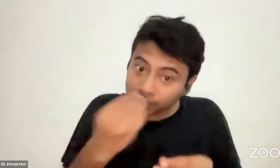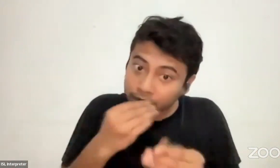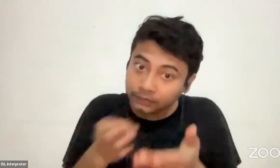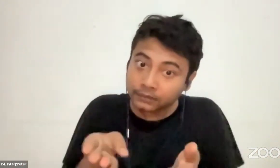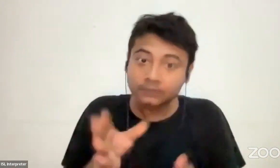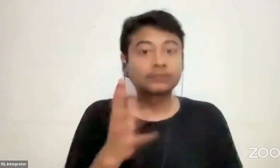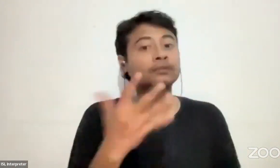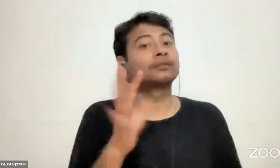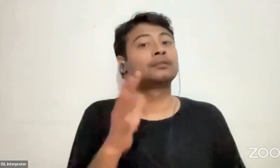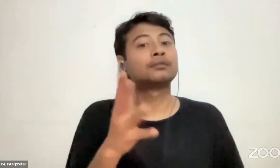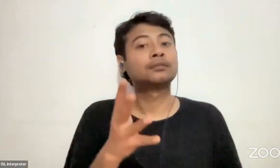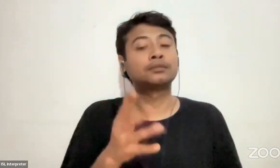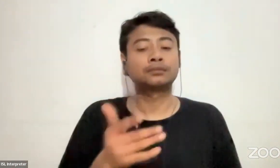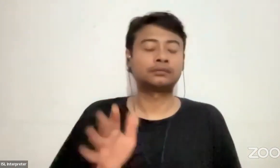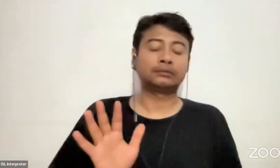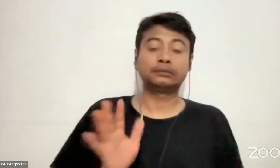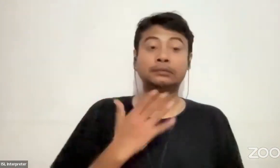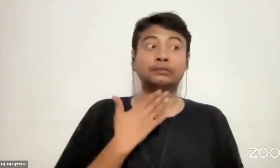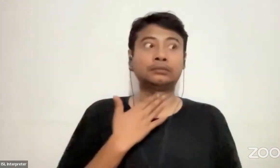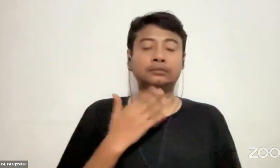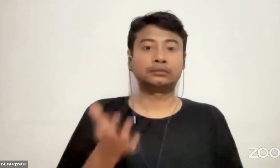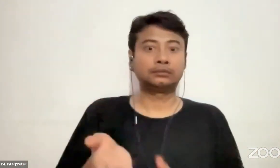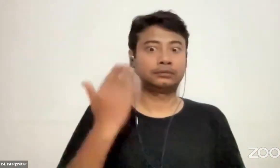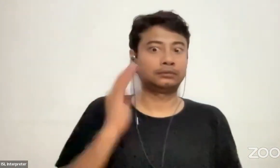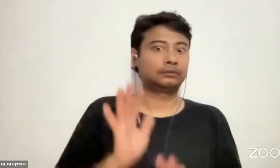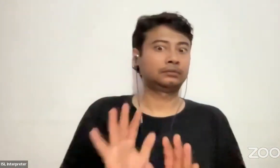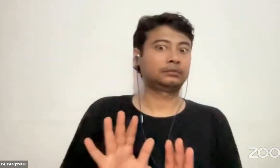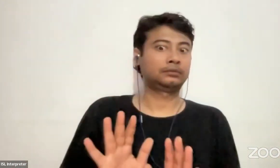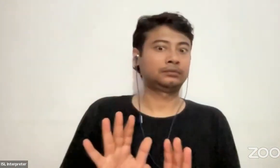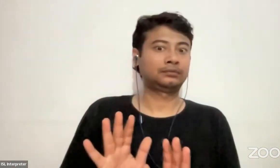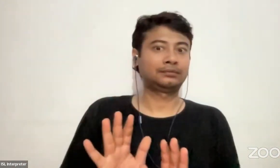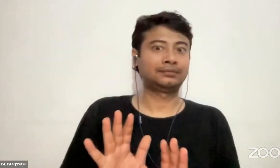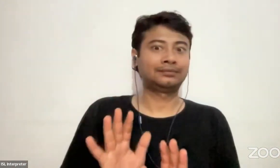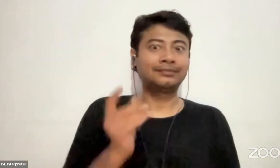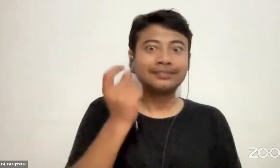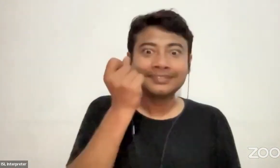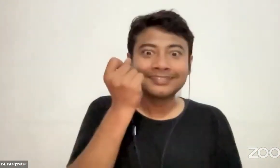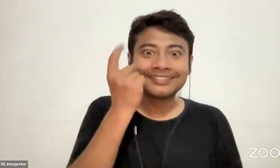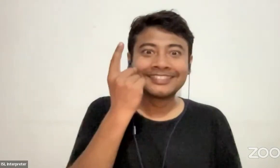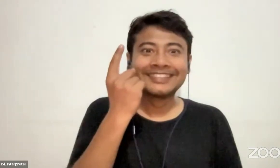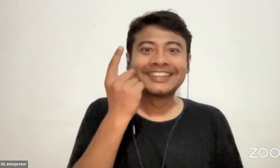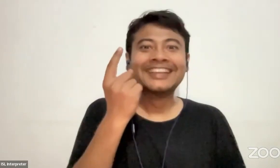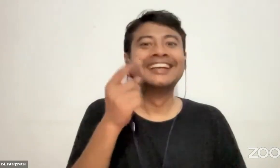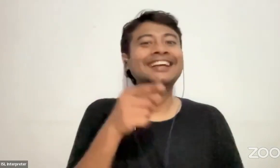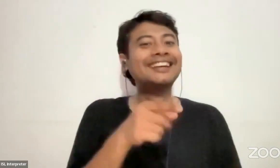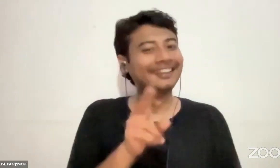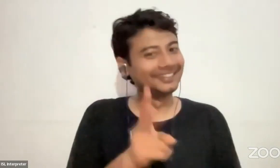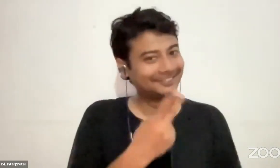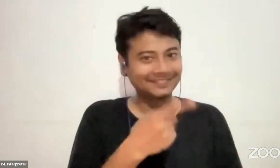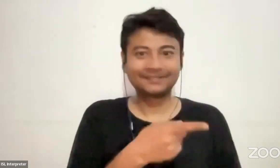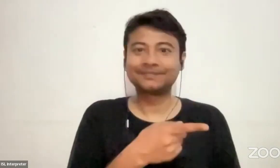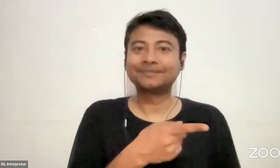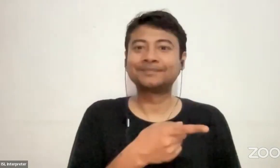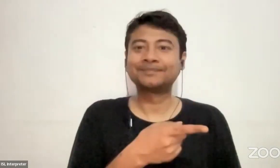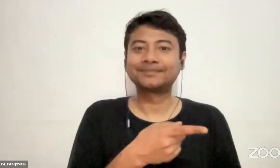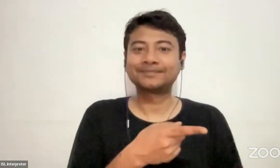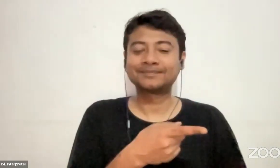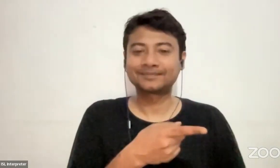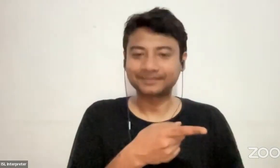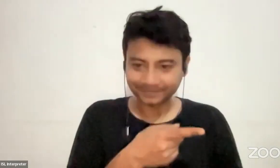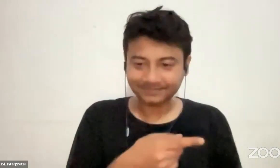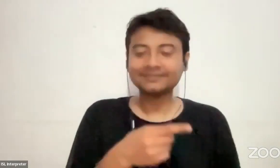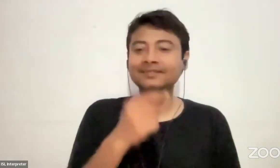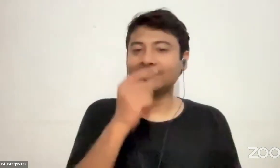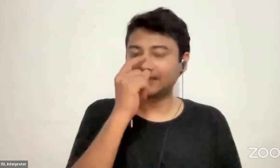तो इसी प्रकार से जब किसी देवता से कोई वस्तु मांगी जाती है तो वो बिना विचार किए कि ये वस्तु से अच्छा होगा कि